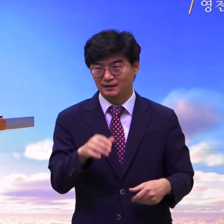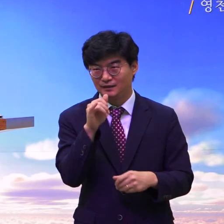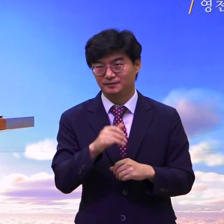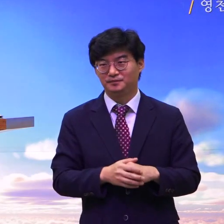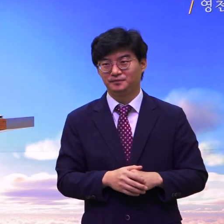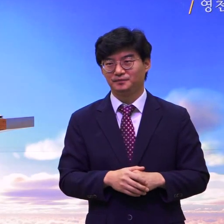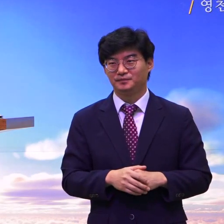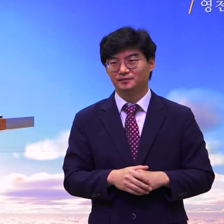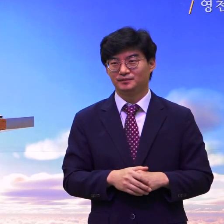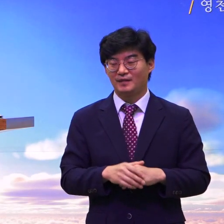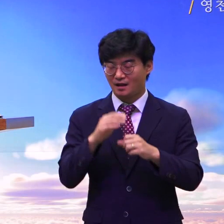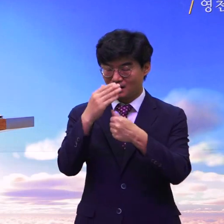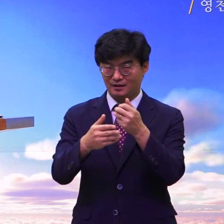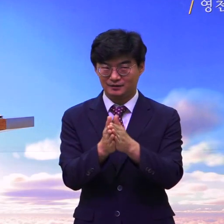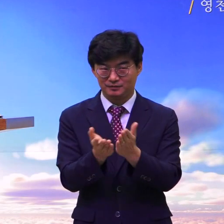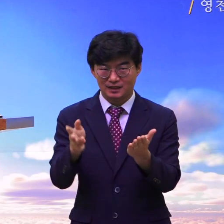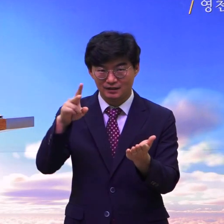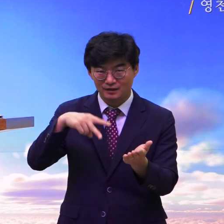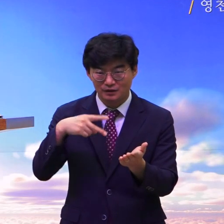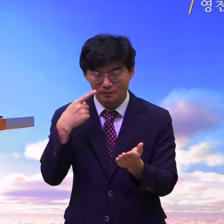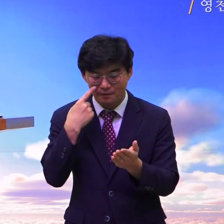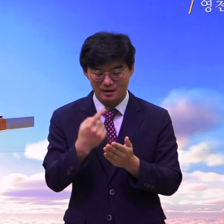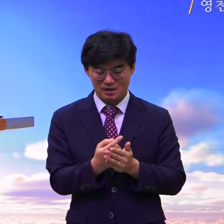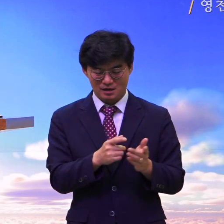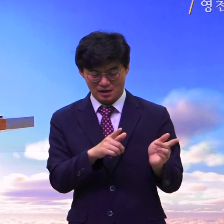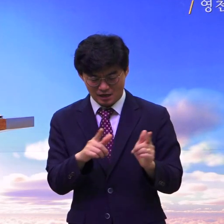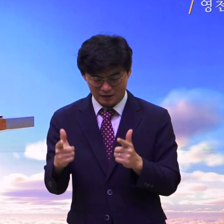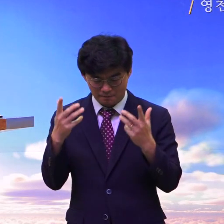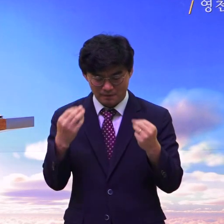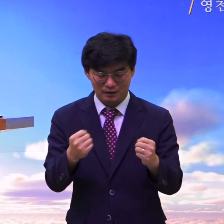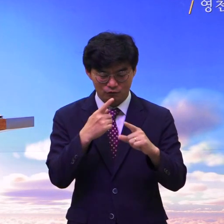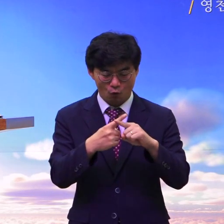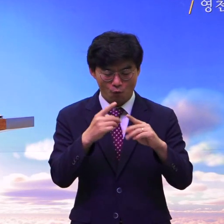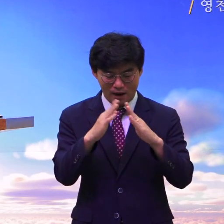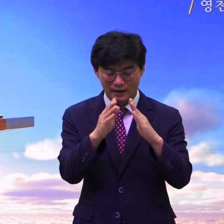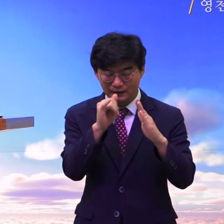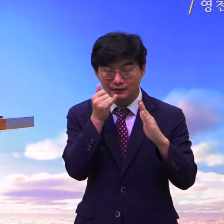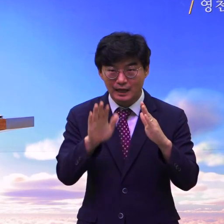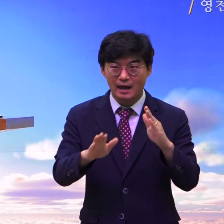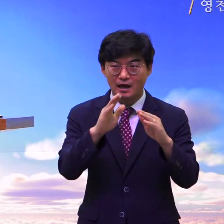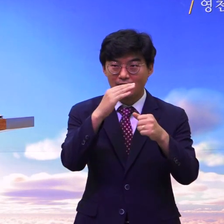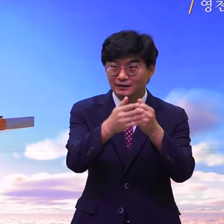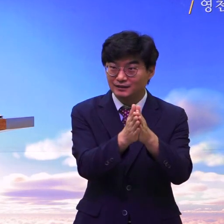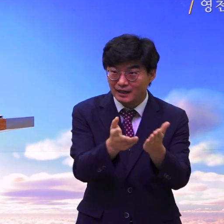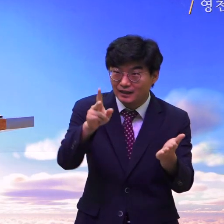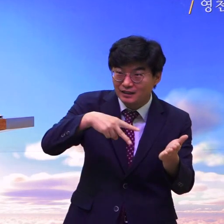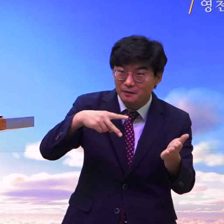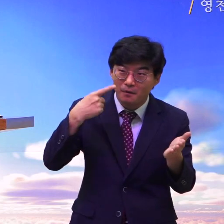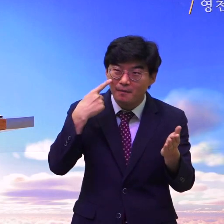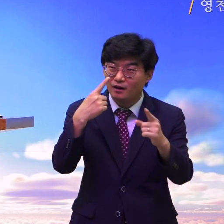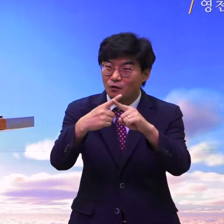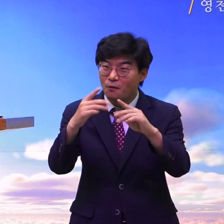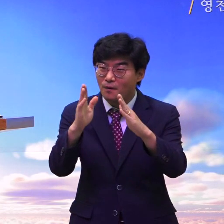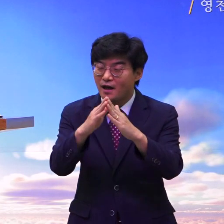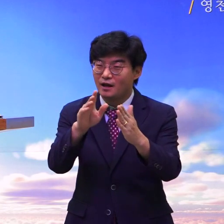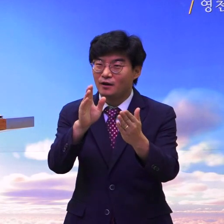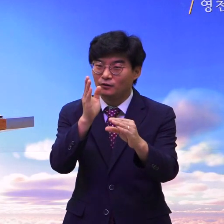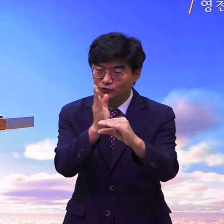여러분, 아마 성경 속에 수많은 교회 중에서 가장 문제가 많은 교회가 어떤